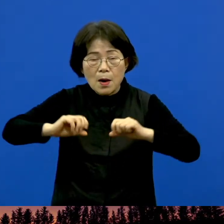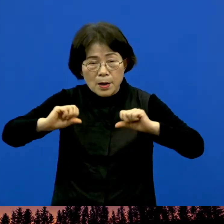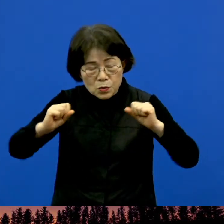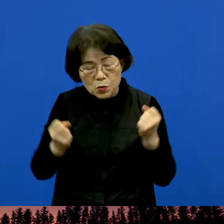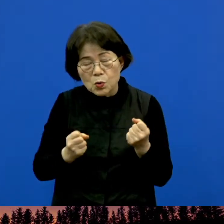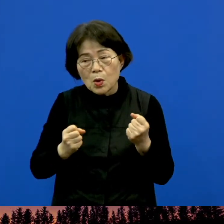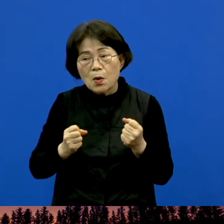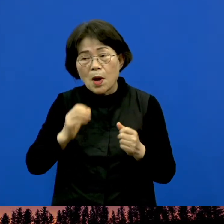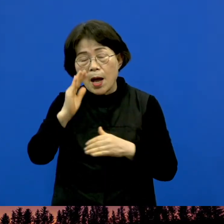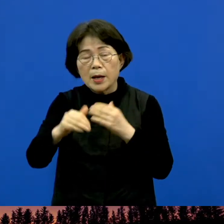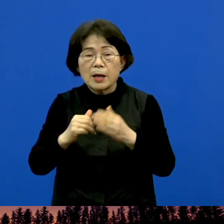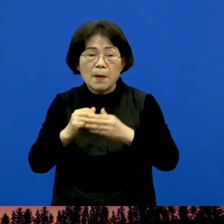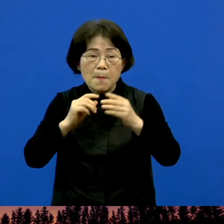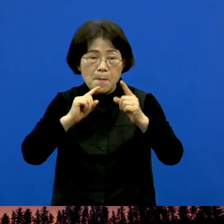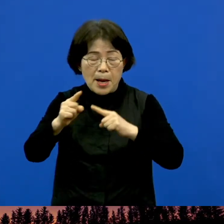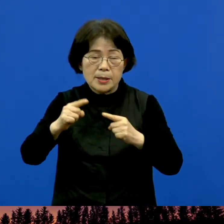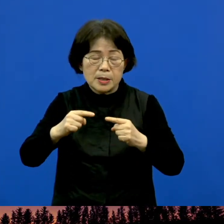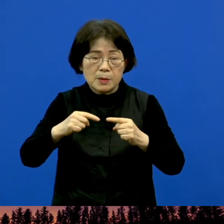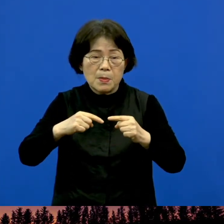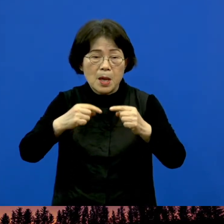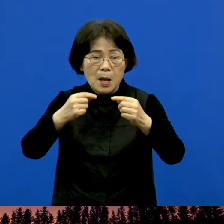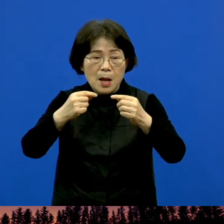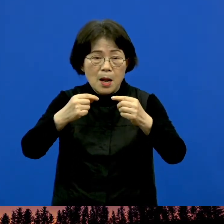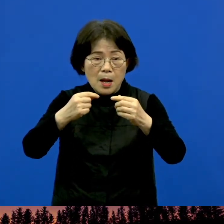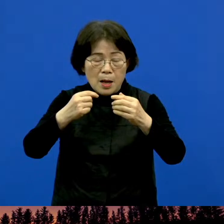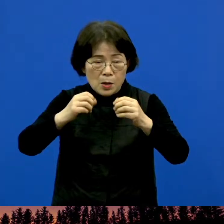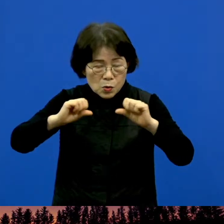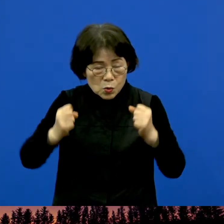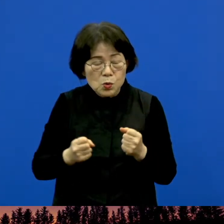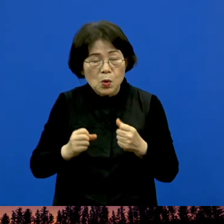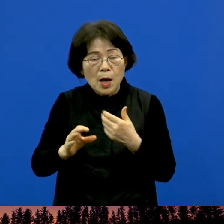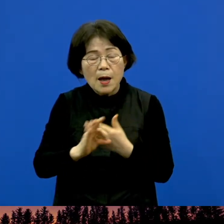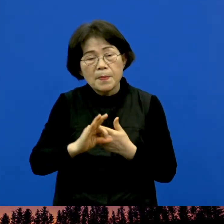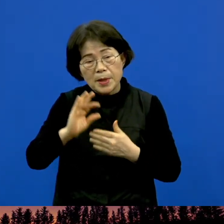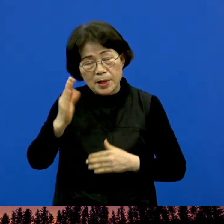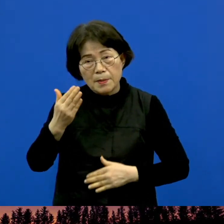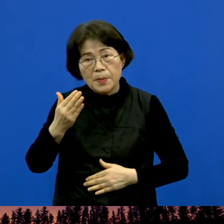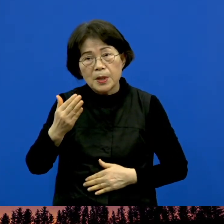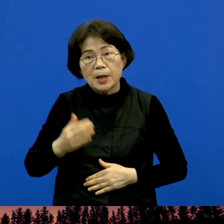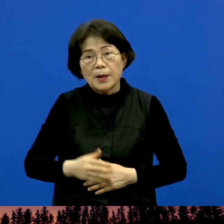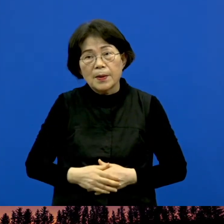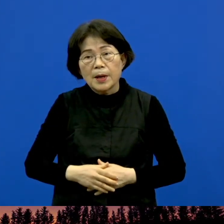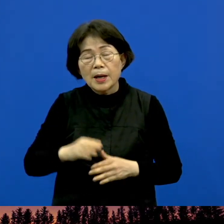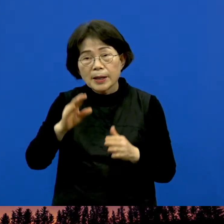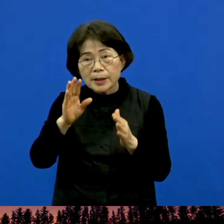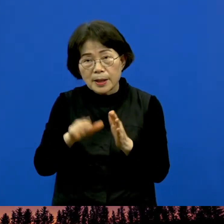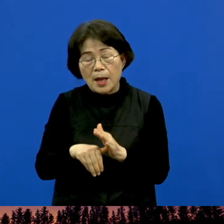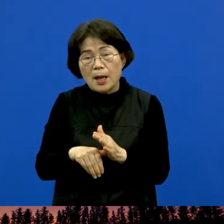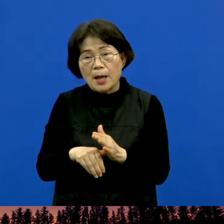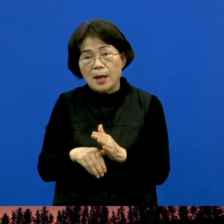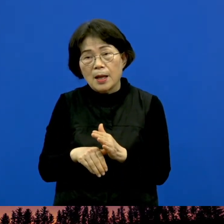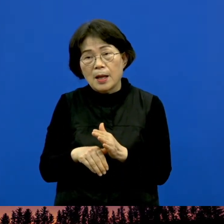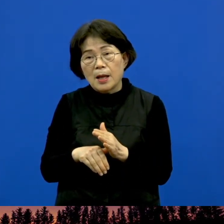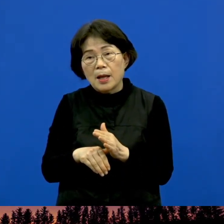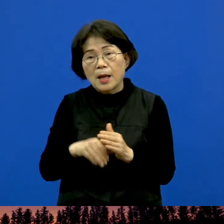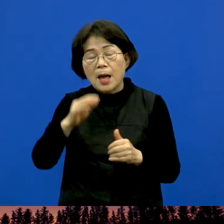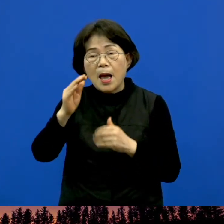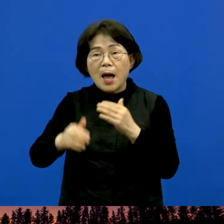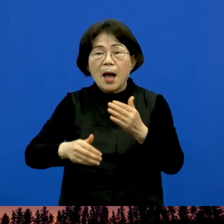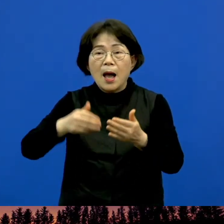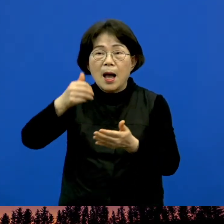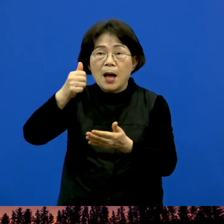그분의 말씀에 지도를 받는 거죠. 그래서 그때 이제